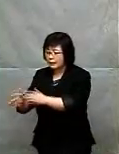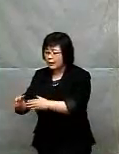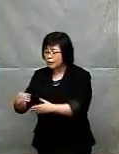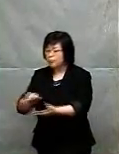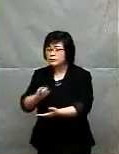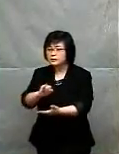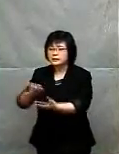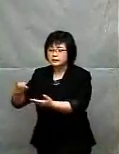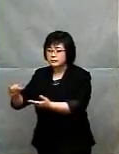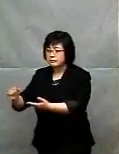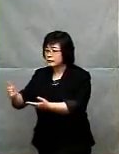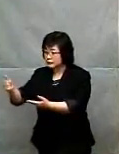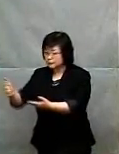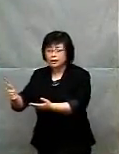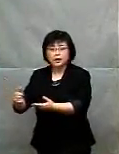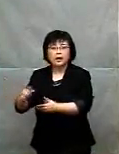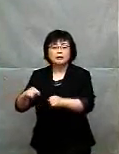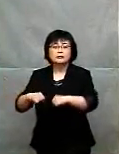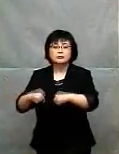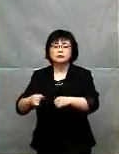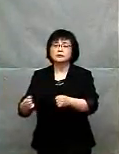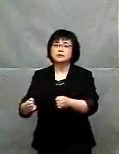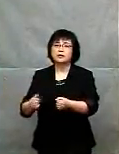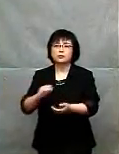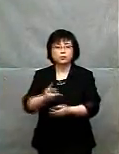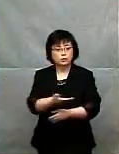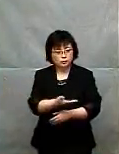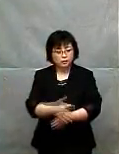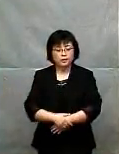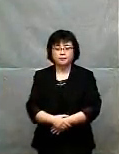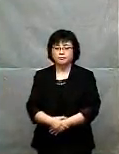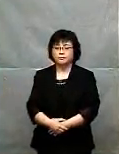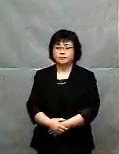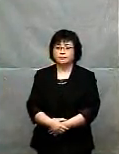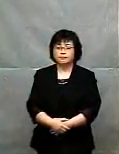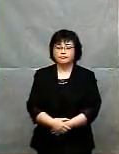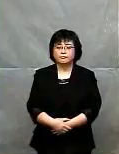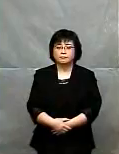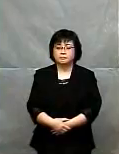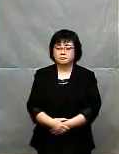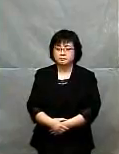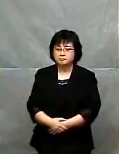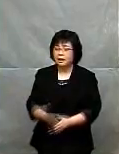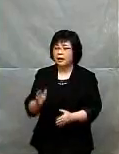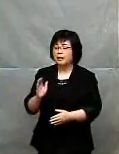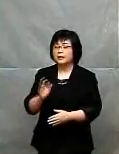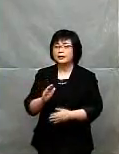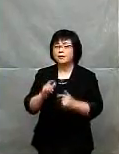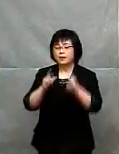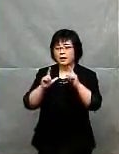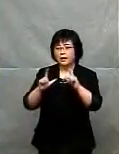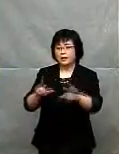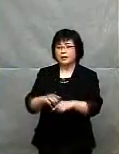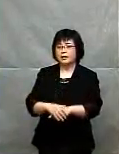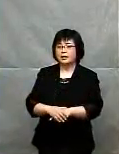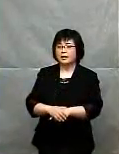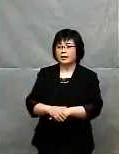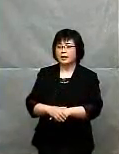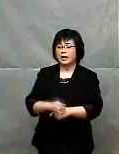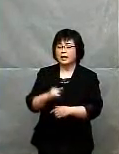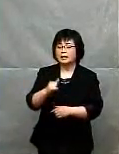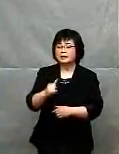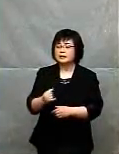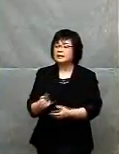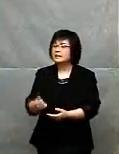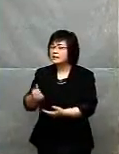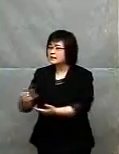はご同意をしたと、同意を得られたということになるでしょう。 いえ、各県の知事さんにですね、